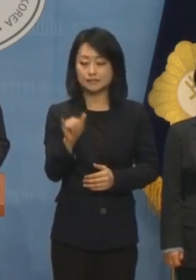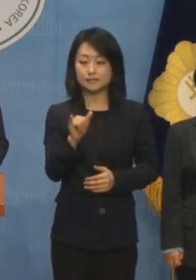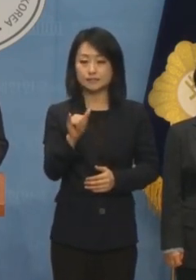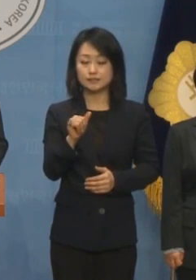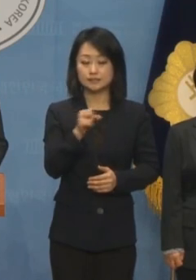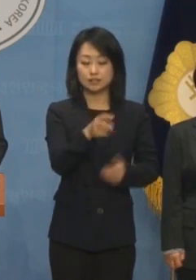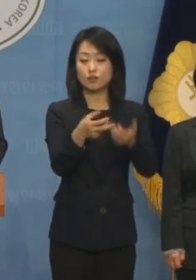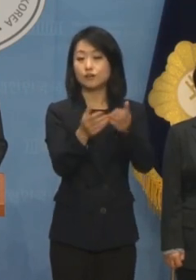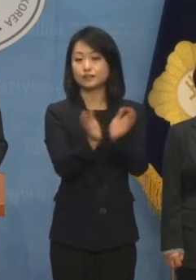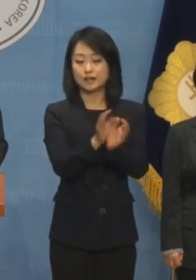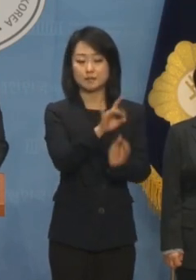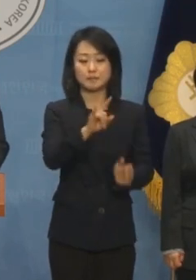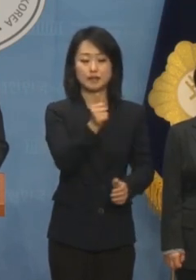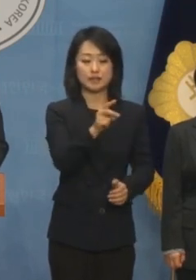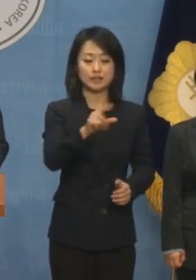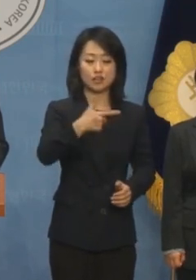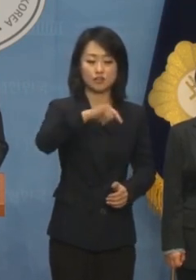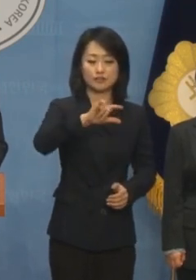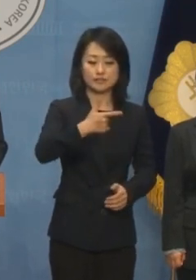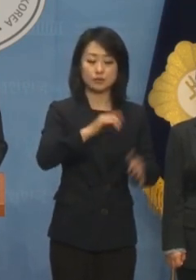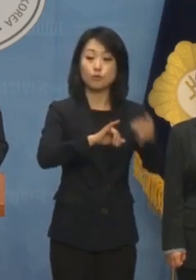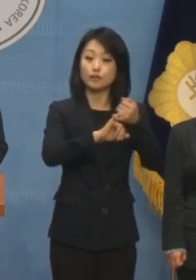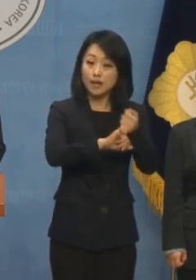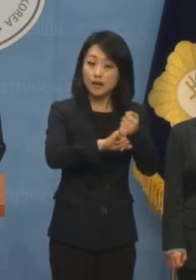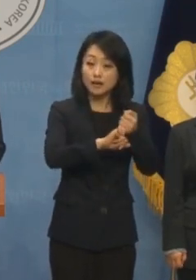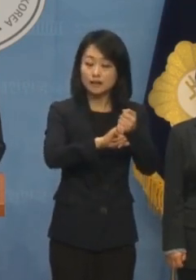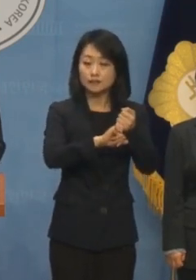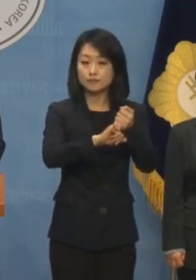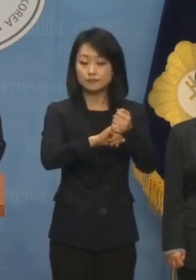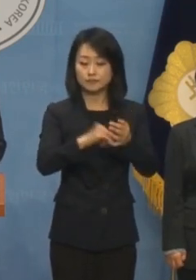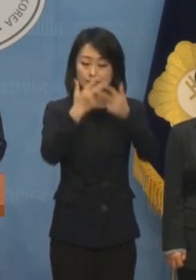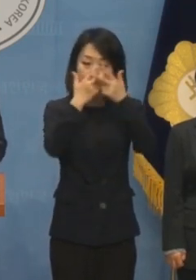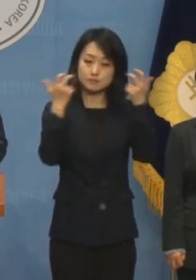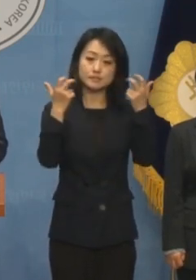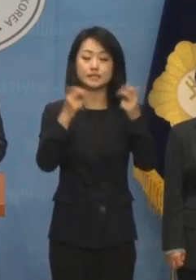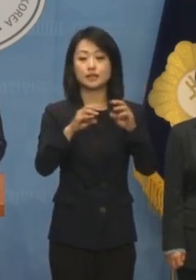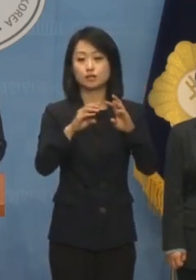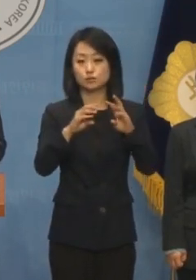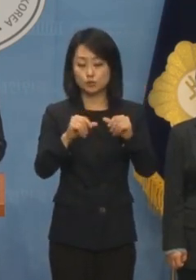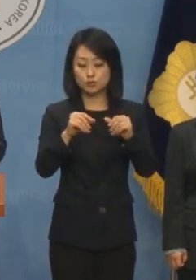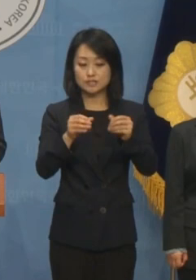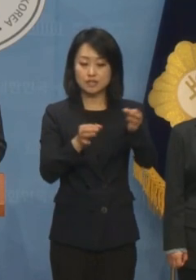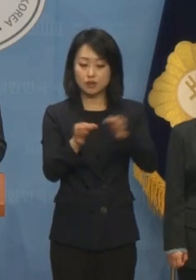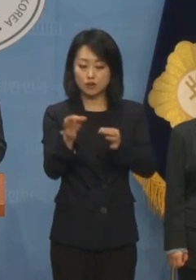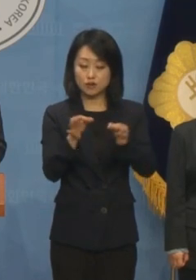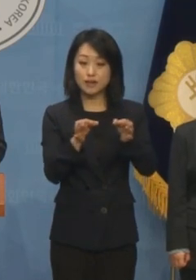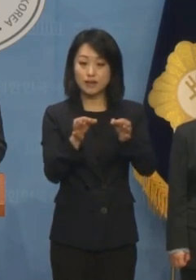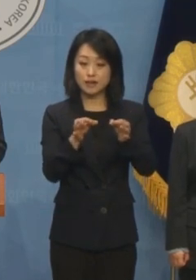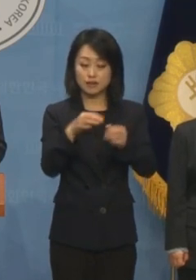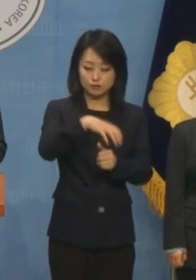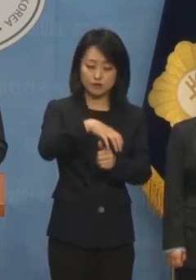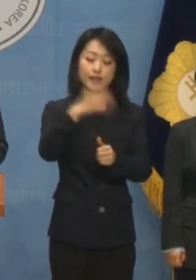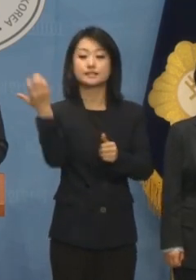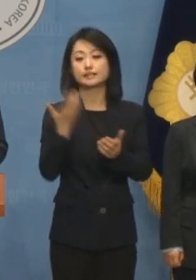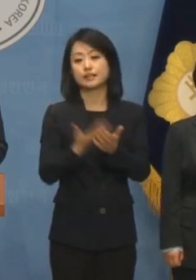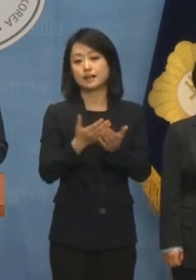여당의 배현진 의원님의 대표 공약도 잠실 토지거래 허가구역 해제였습니다. 정책 효과도